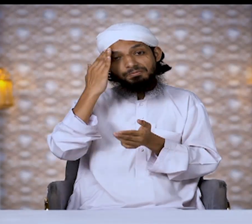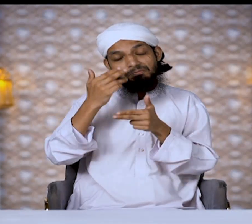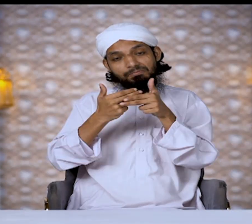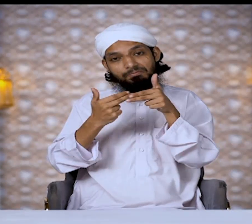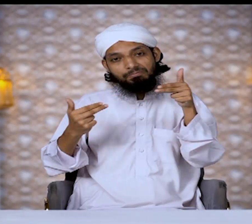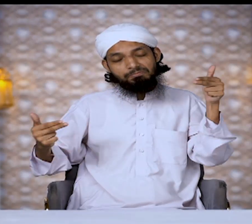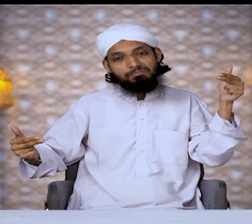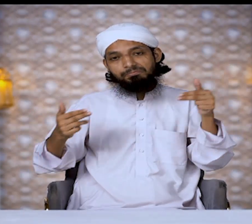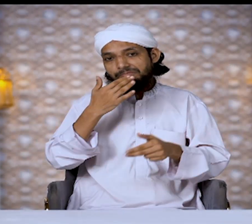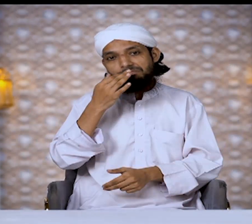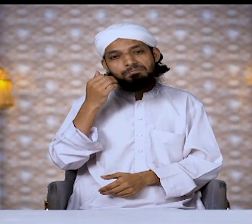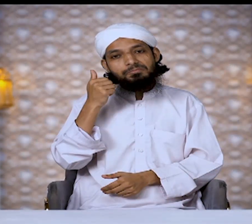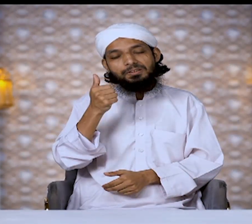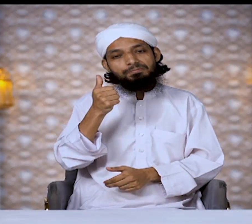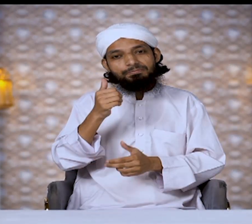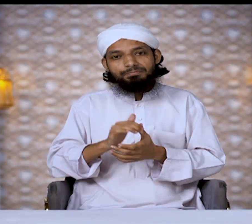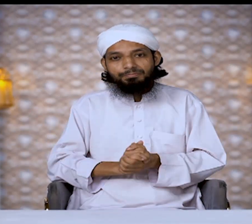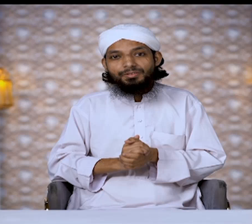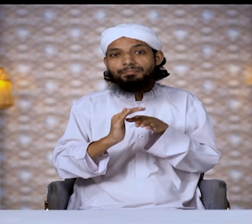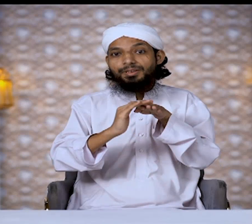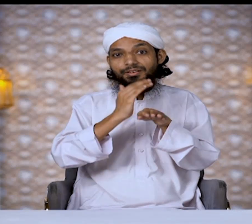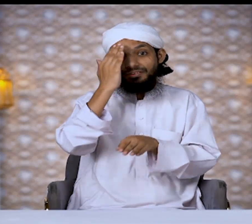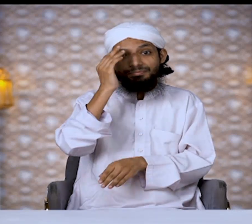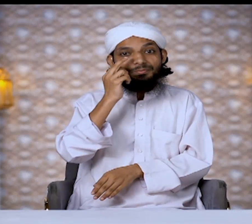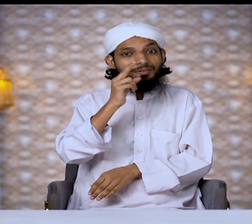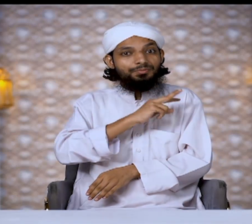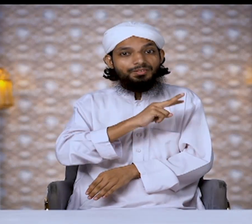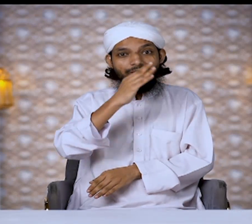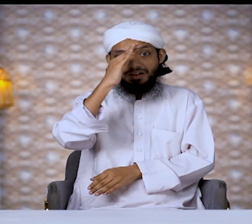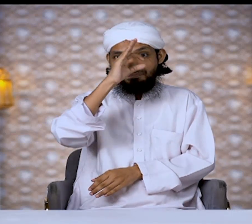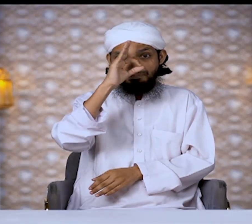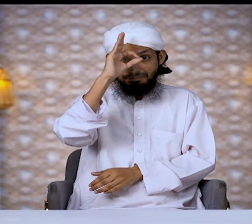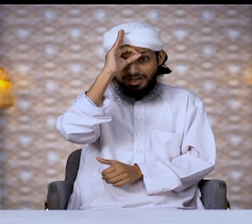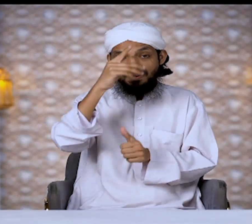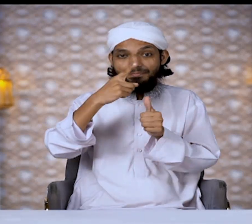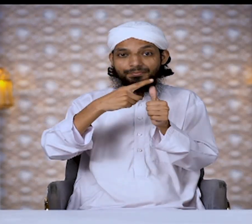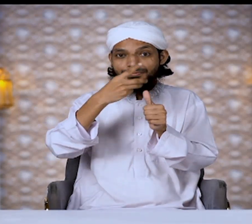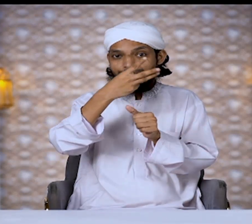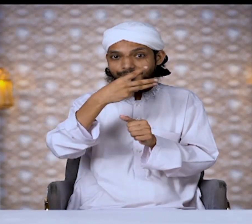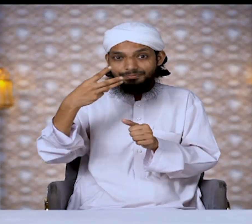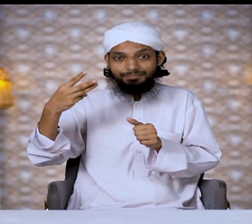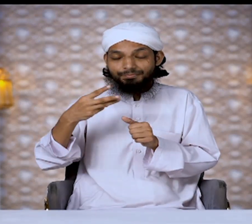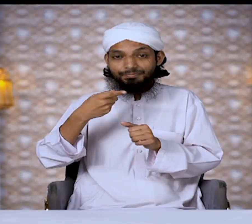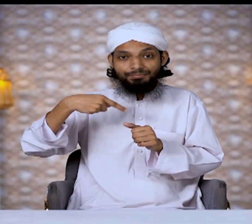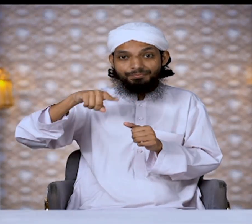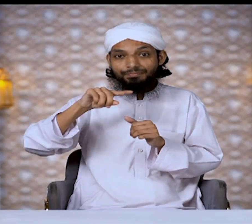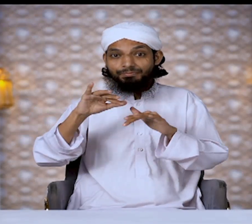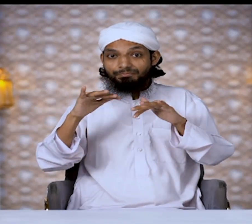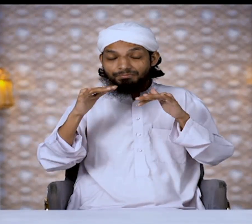لگانے والے کے لیے آکسیجن کا کام دیتا ہے۔ پیارے اسلامی بھائیوں، اعلیٰ حضرت رحمت اللہ علیہ کے فتاویٰ جات کی تعداد سے آپ رحمت اللہ علیہ کے